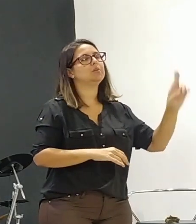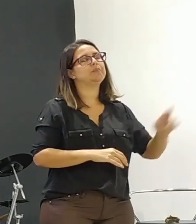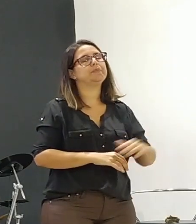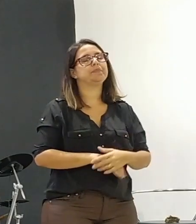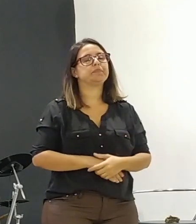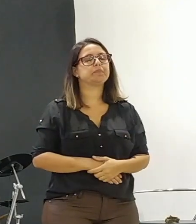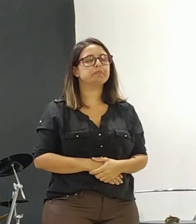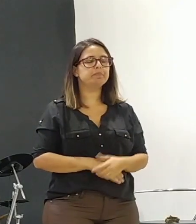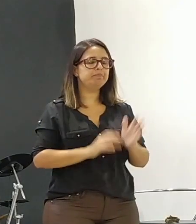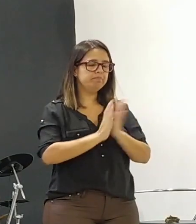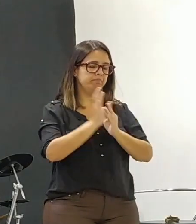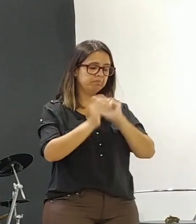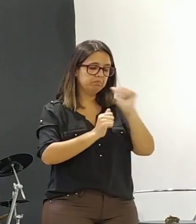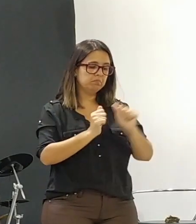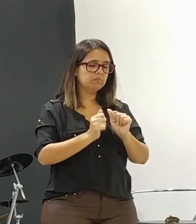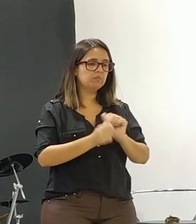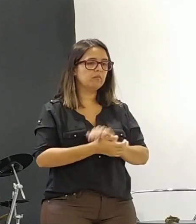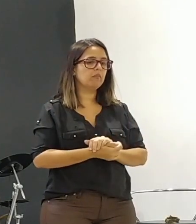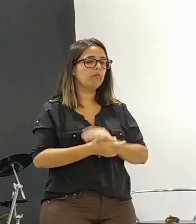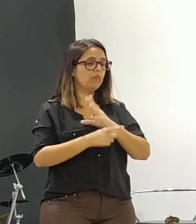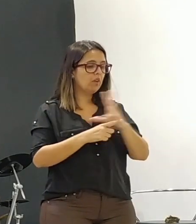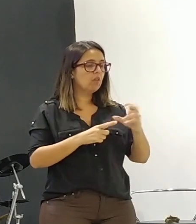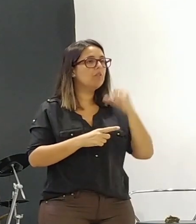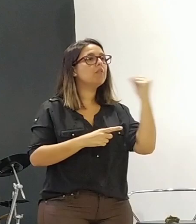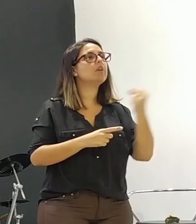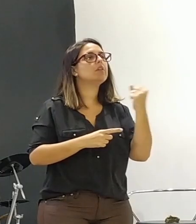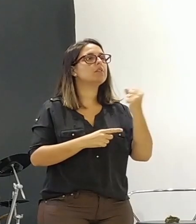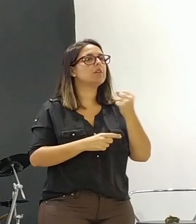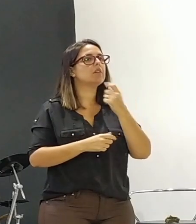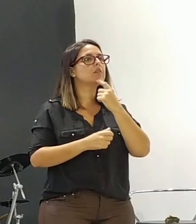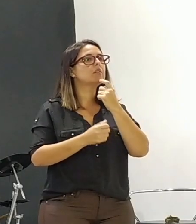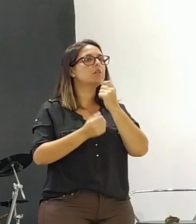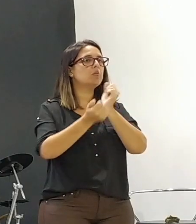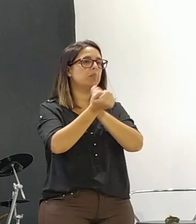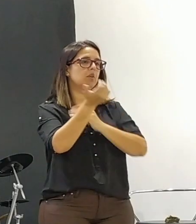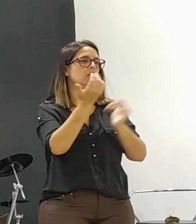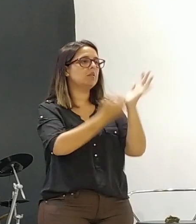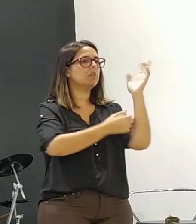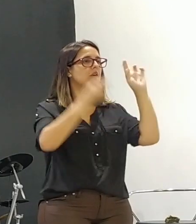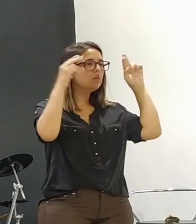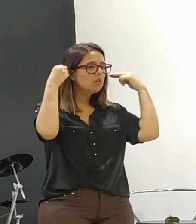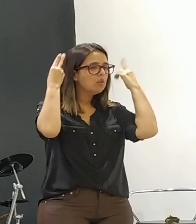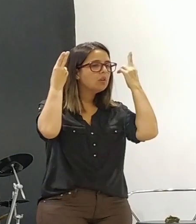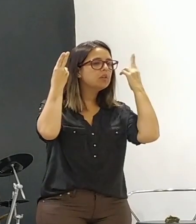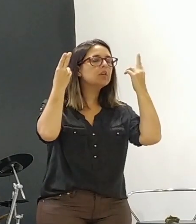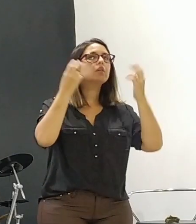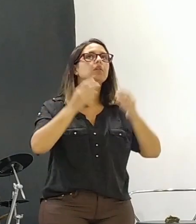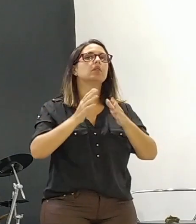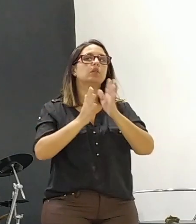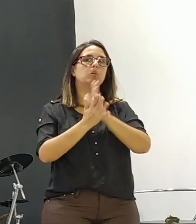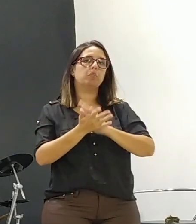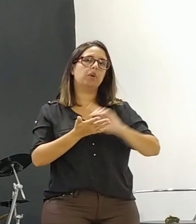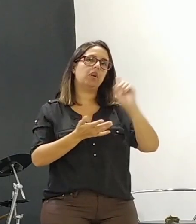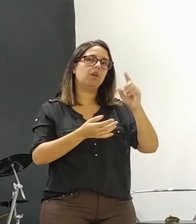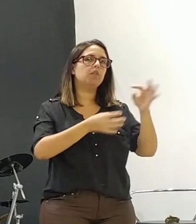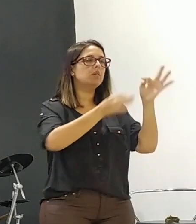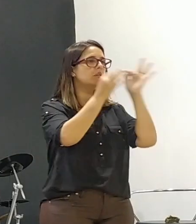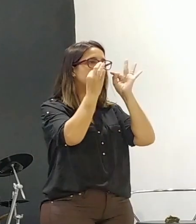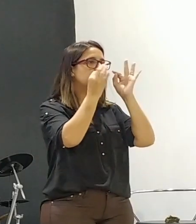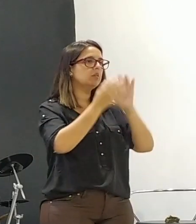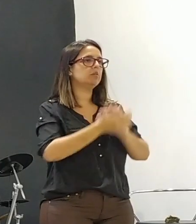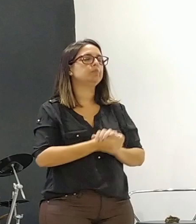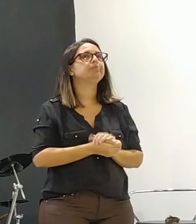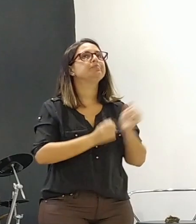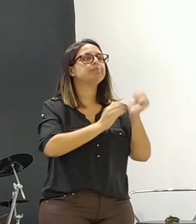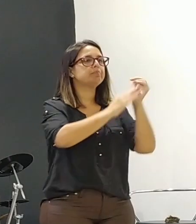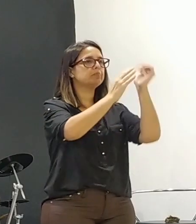Senhor. Aleluia. Eles o venceram pelo sangue do Cordeiro e pela palavra do seu testemunho.